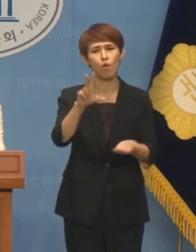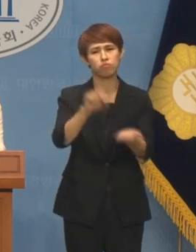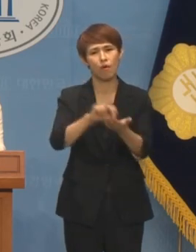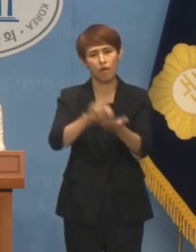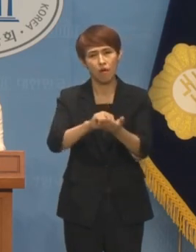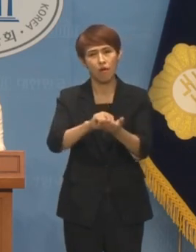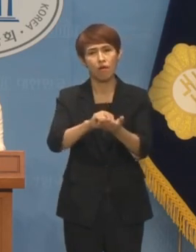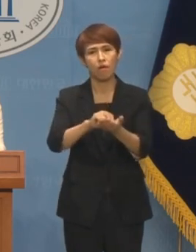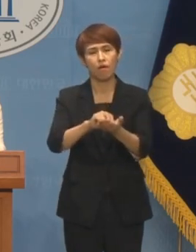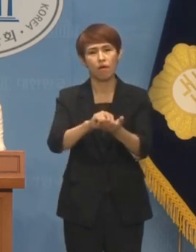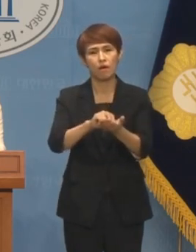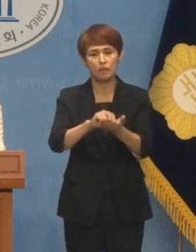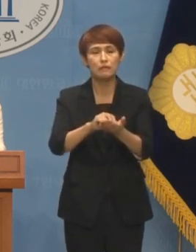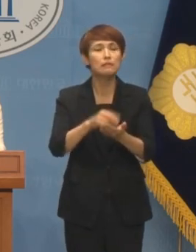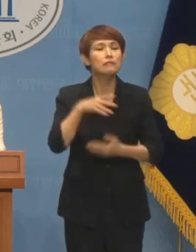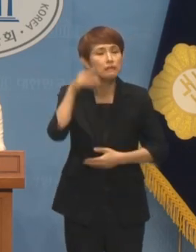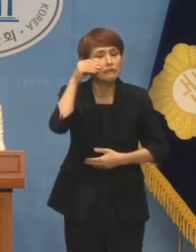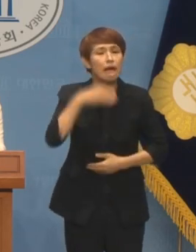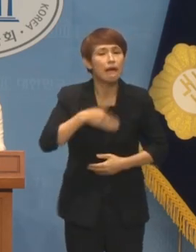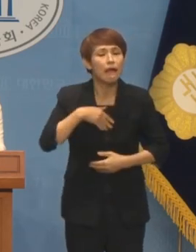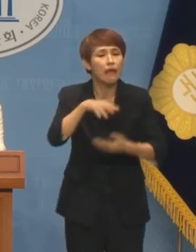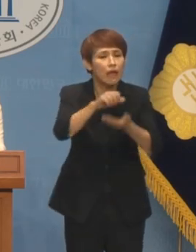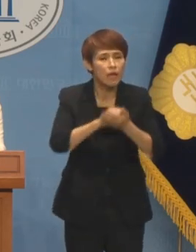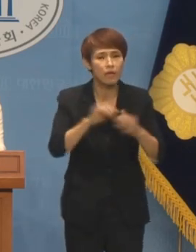받아오는 것이 아닌지 우려가 큽니다.